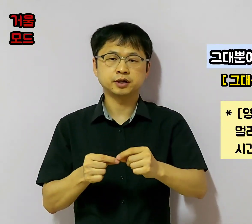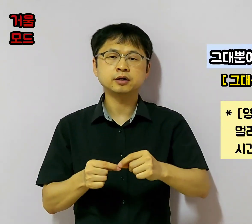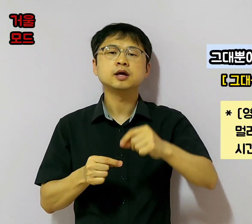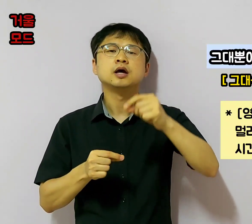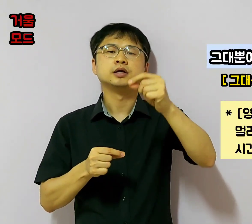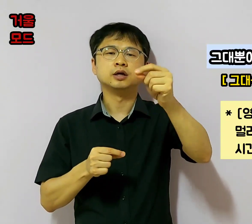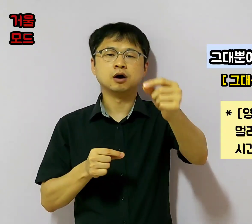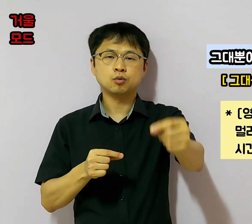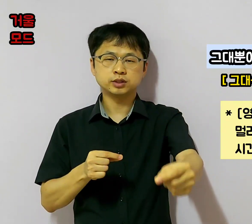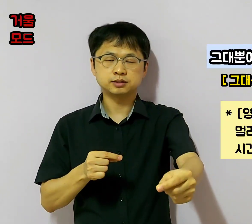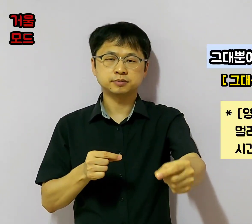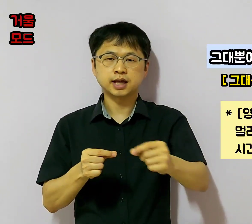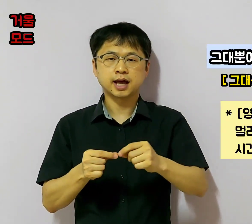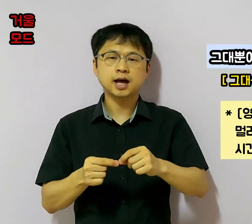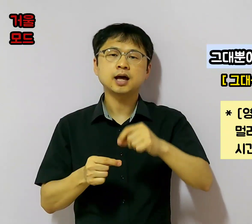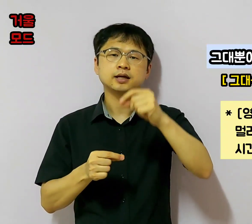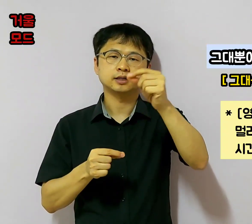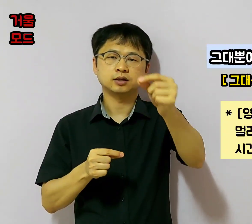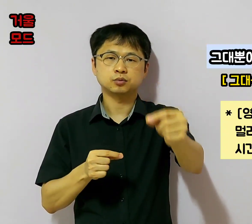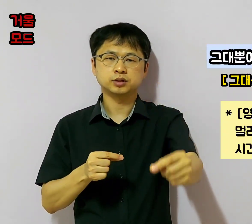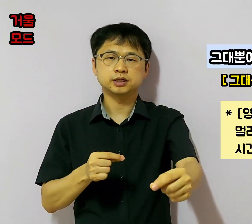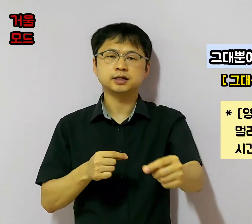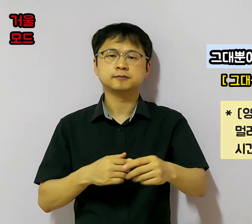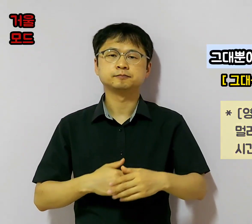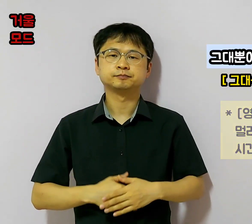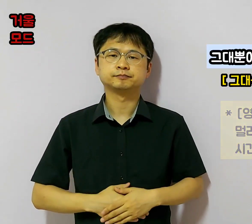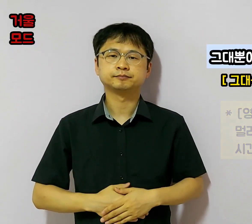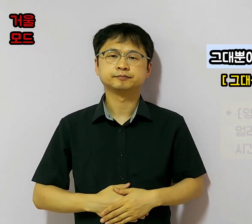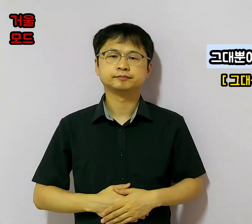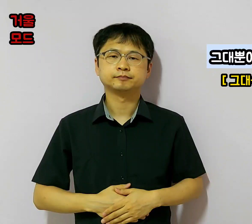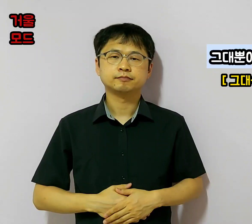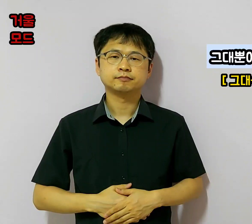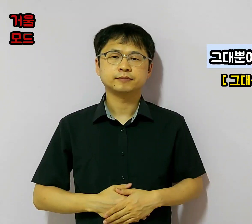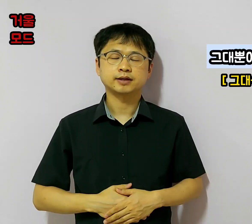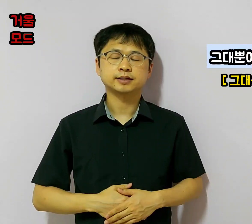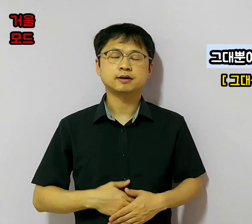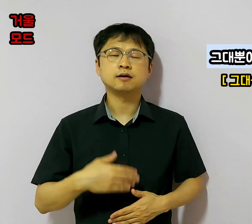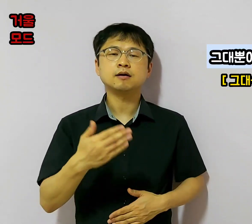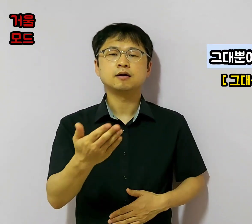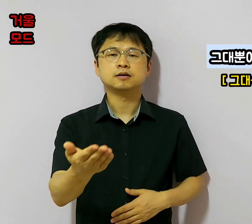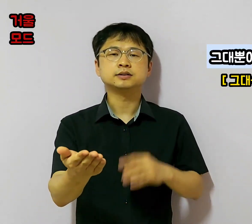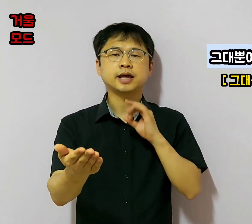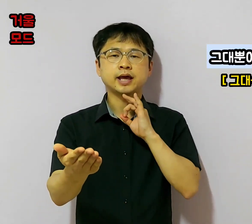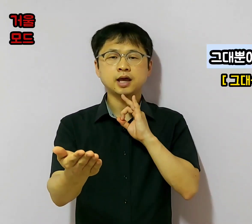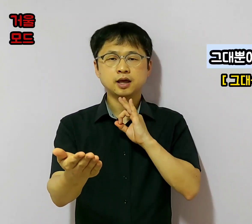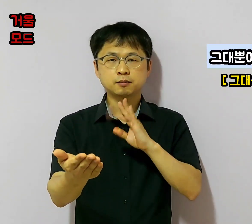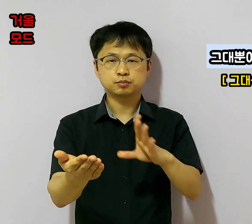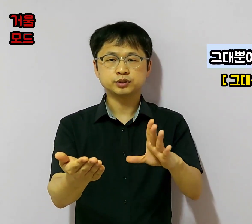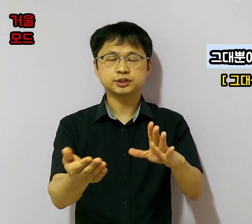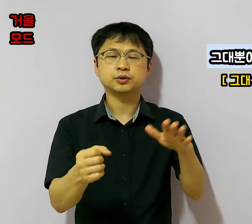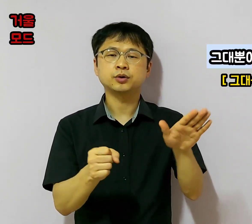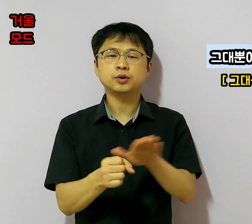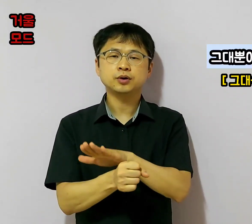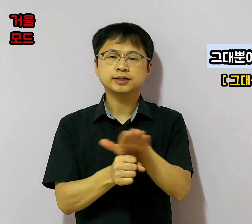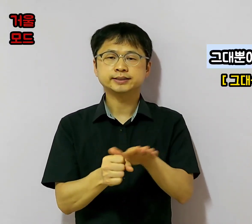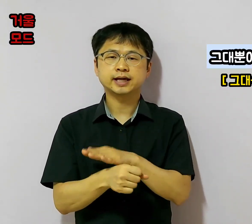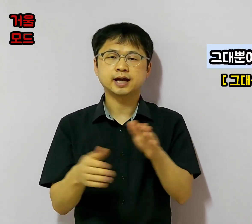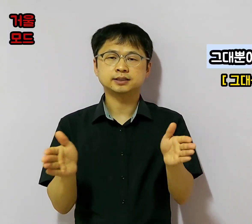주시면 영원히입니다. 영원히. 네, 그래서 그대뿐이죠.